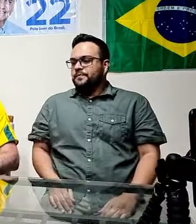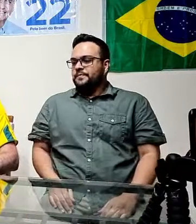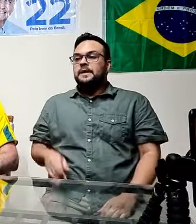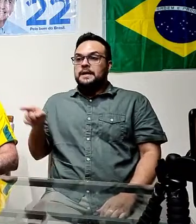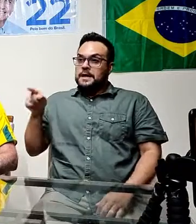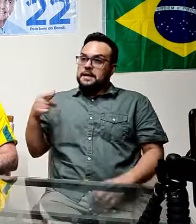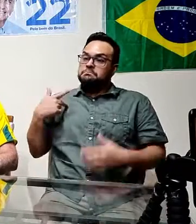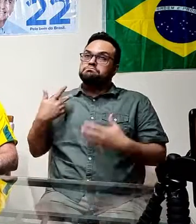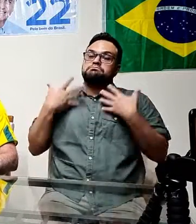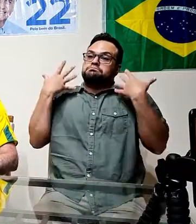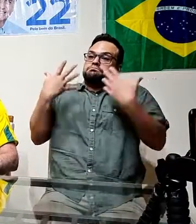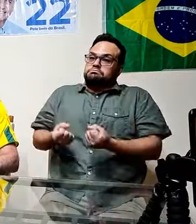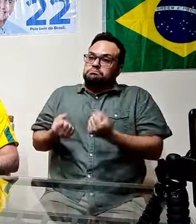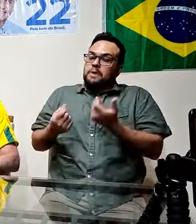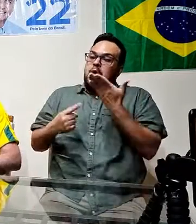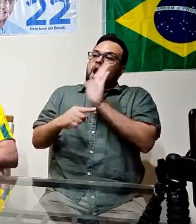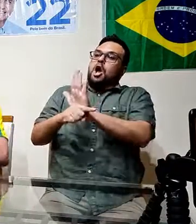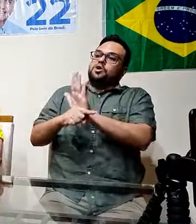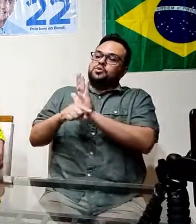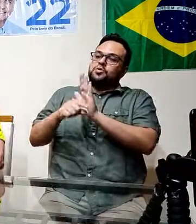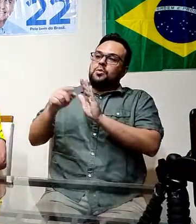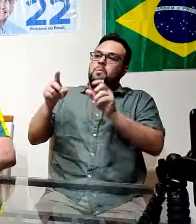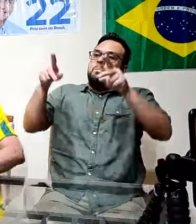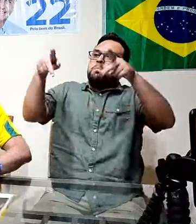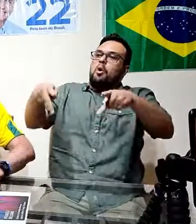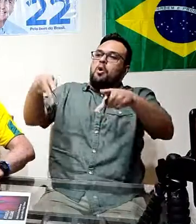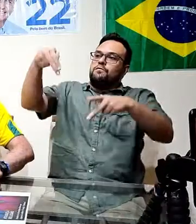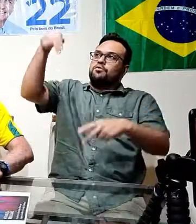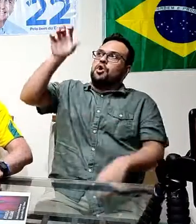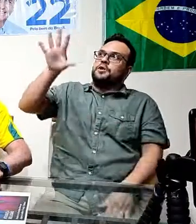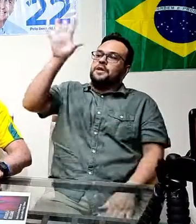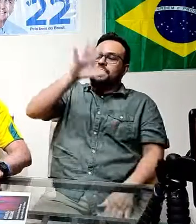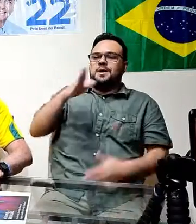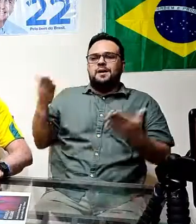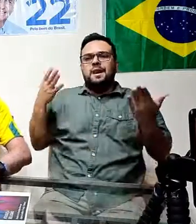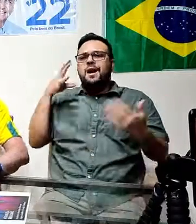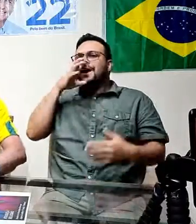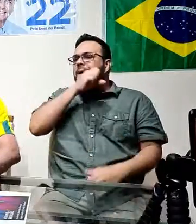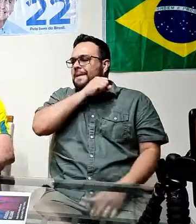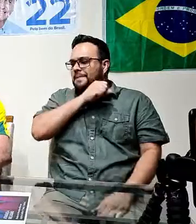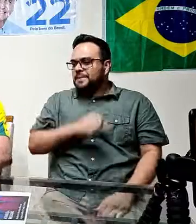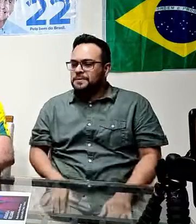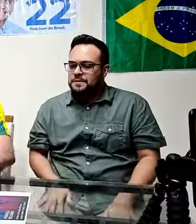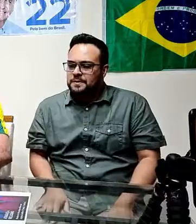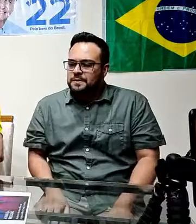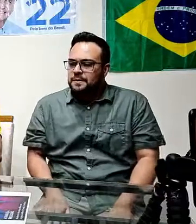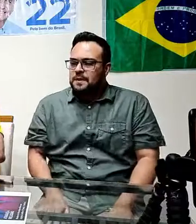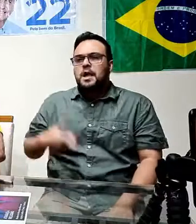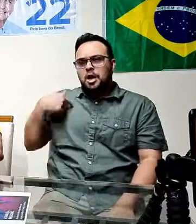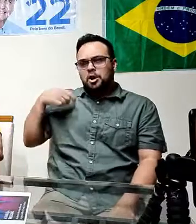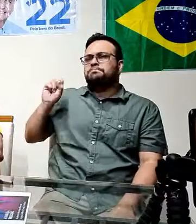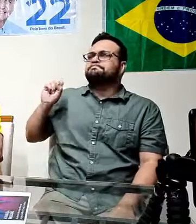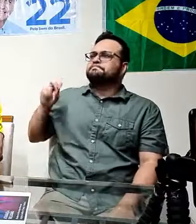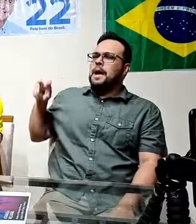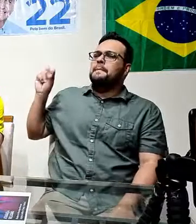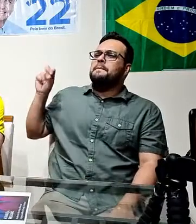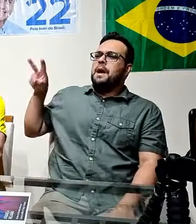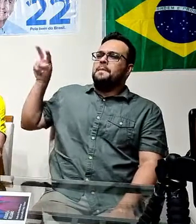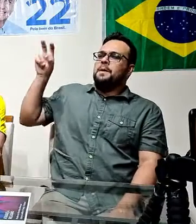atendeu aos seus conterrâneos aí do Nordeste. Rapidamente, pessoal, estão andando pelo Brasil, todo mundo